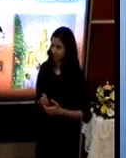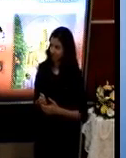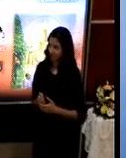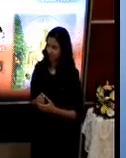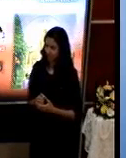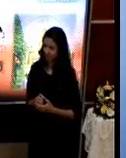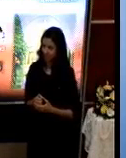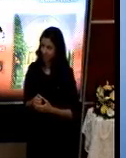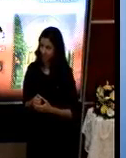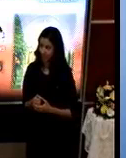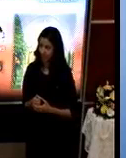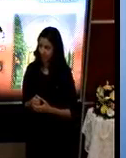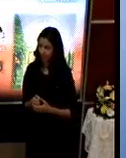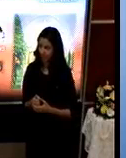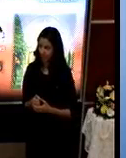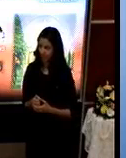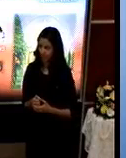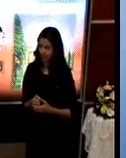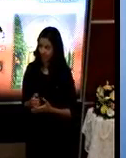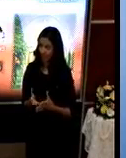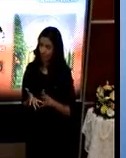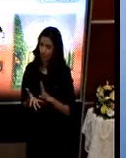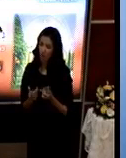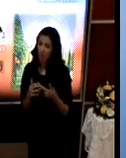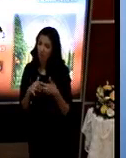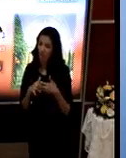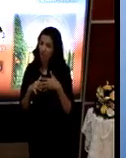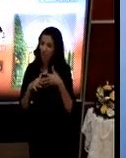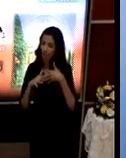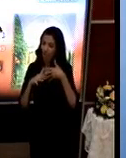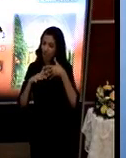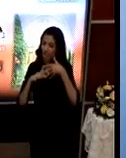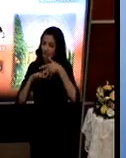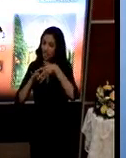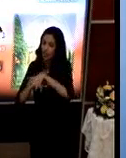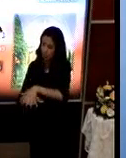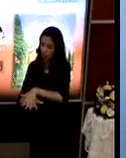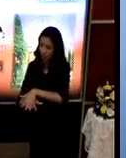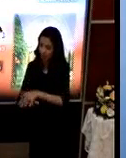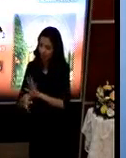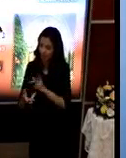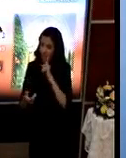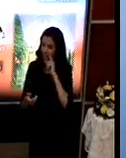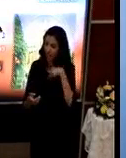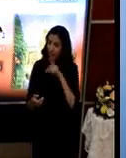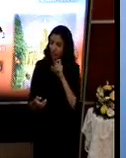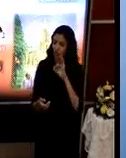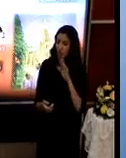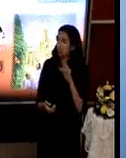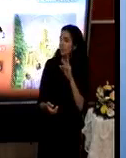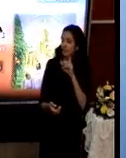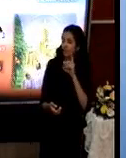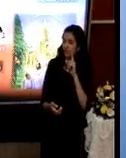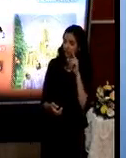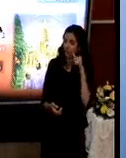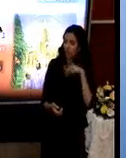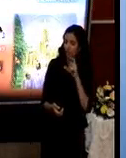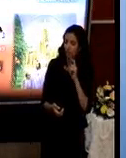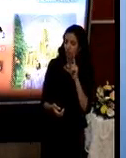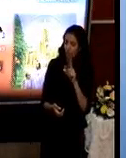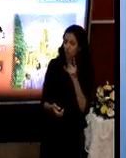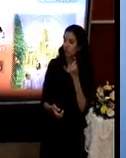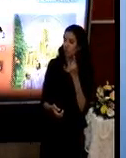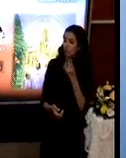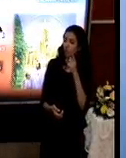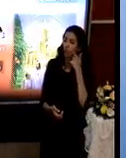inclusión, una palabra muy de moda, ¿no? Con la inclusión, con la igualdad, estamos al 50